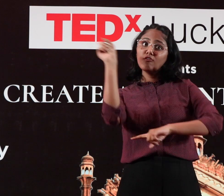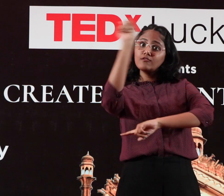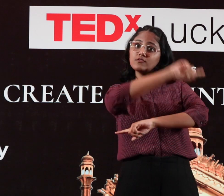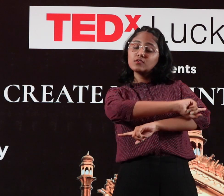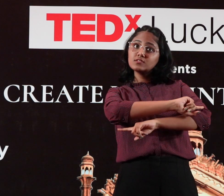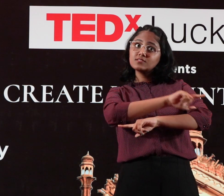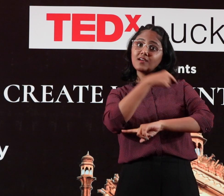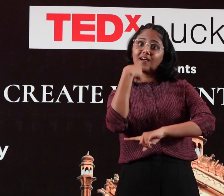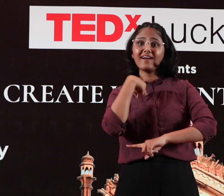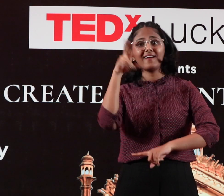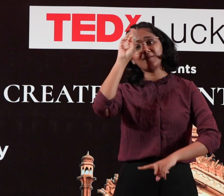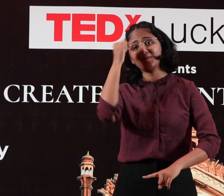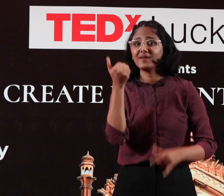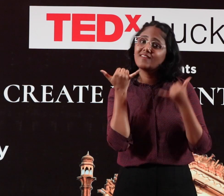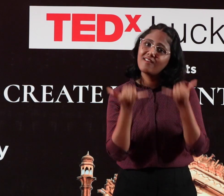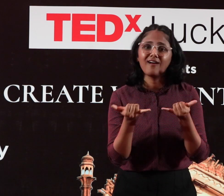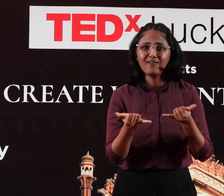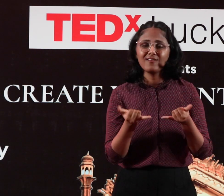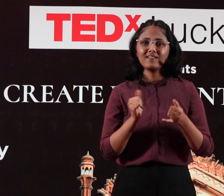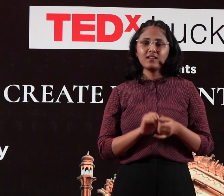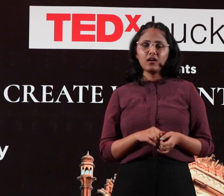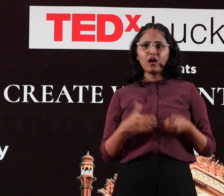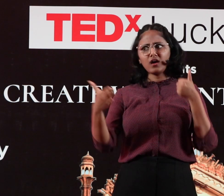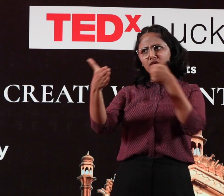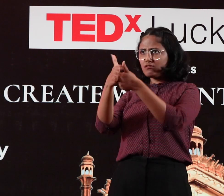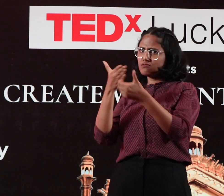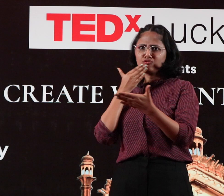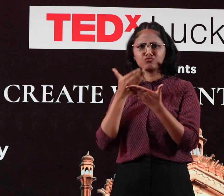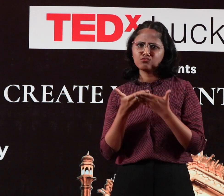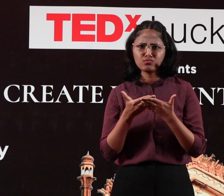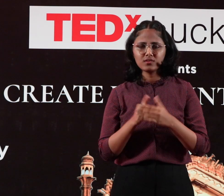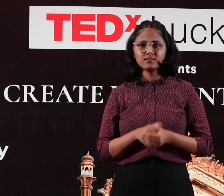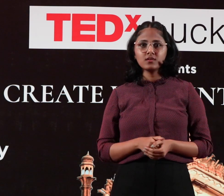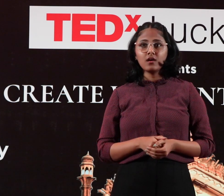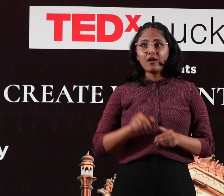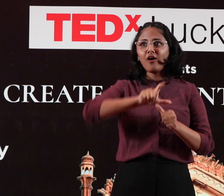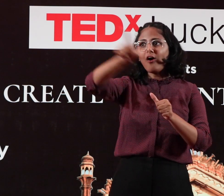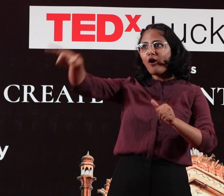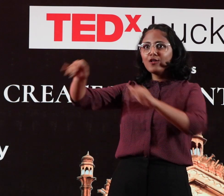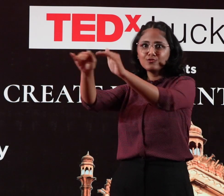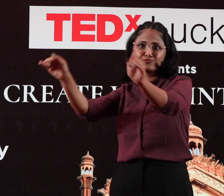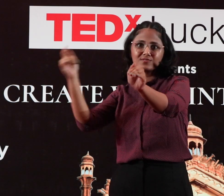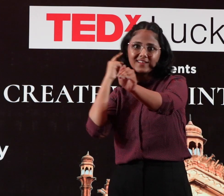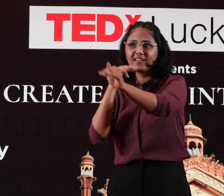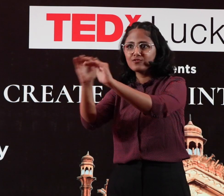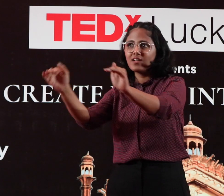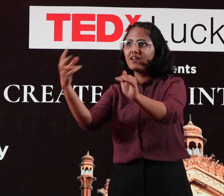भी मुझे याद है। मैं जैसे ही स्कूल पहुंचा तो उस तरफ बच्चे थे, वो सारे मुझे देख के मुस्कुरा रहे थे। मैं उनको देख के डर